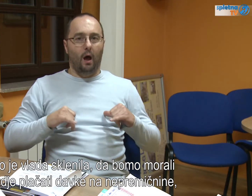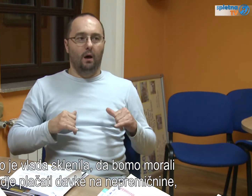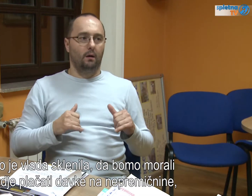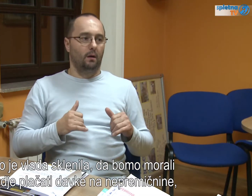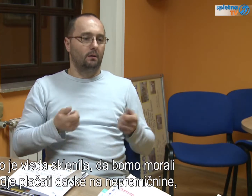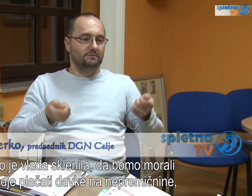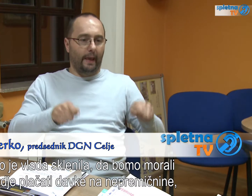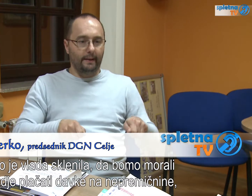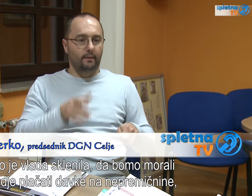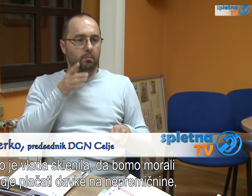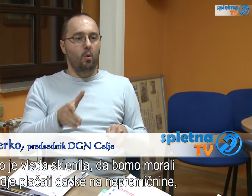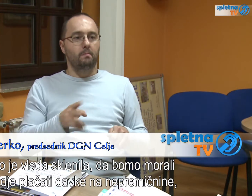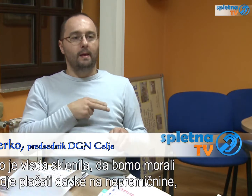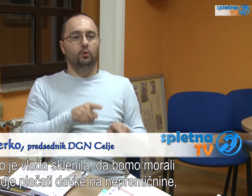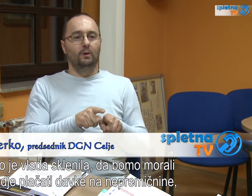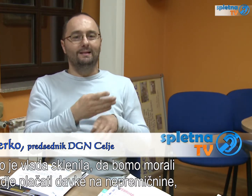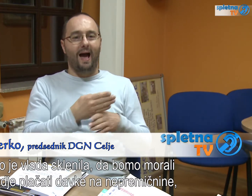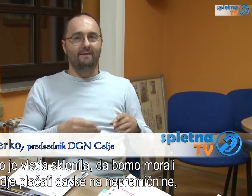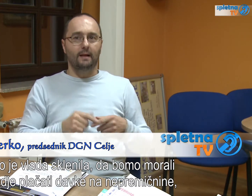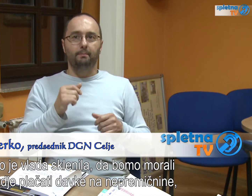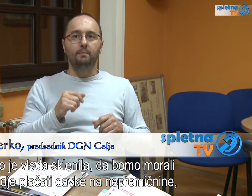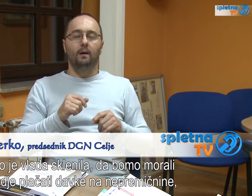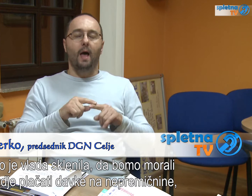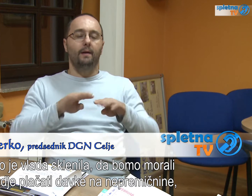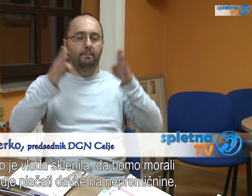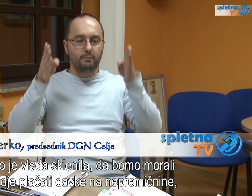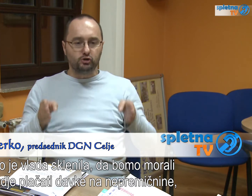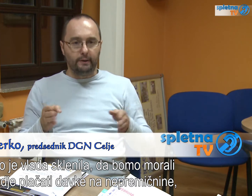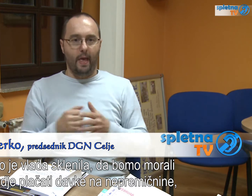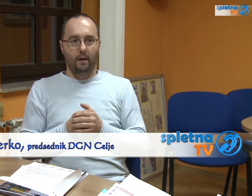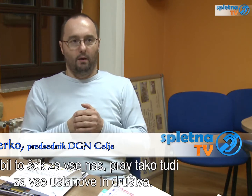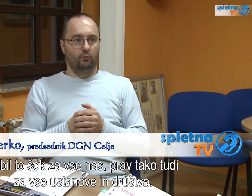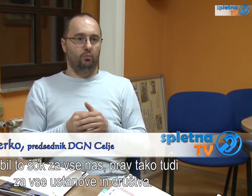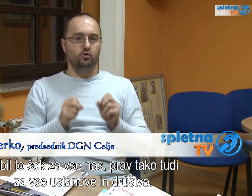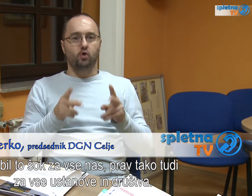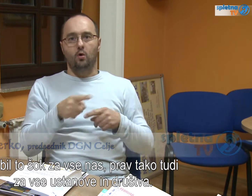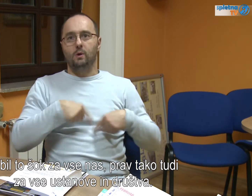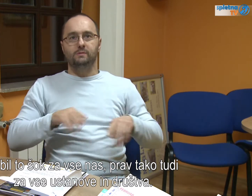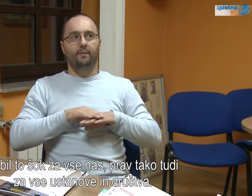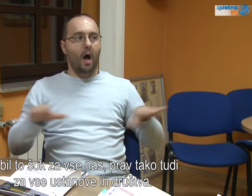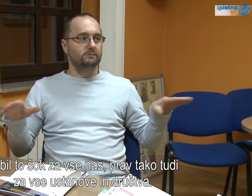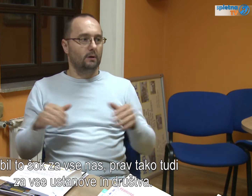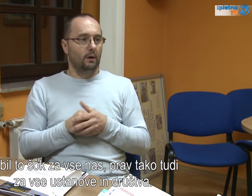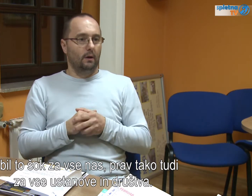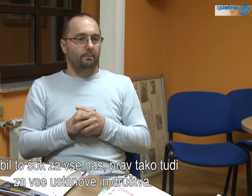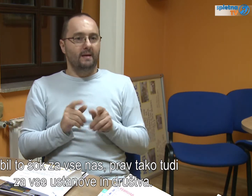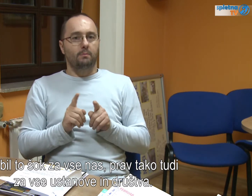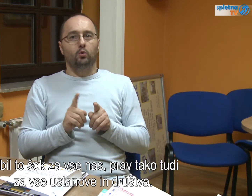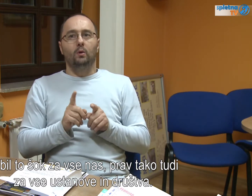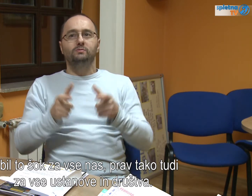Vlada, gleda, da bo imel tudi takle mlade pomoline, tu bo doktor denar. Prej da bo tudi